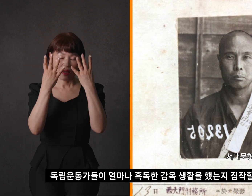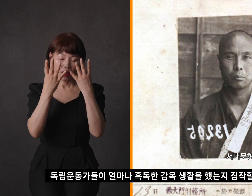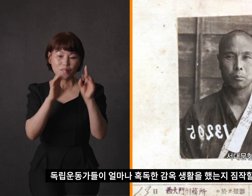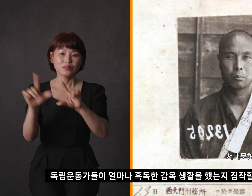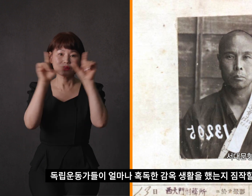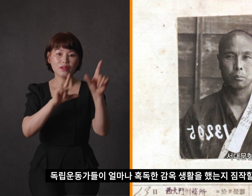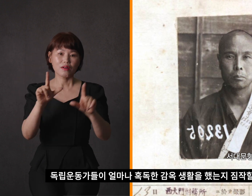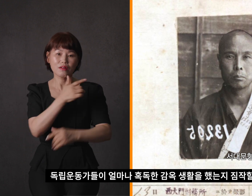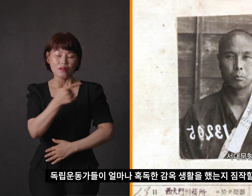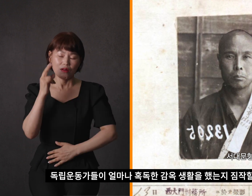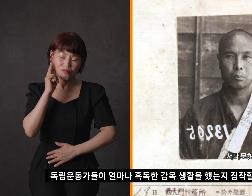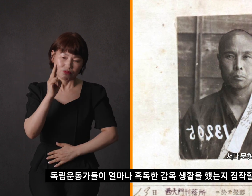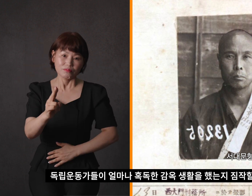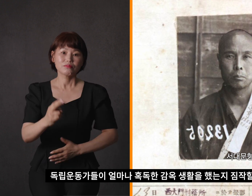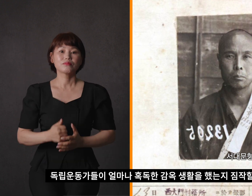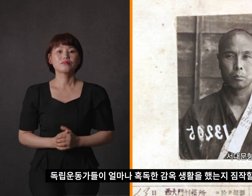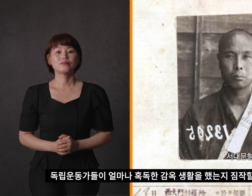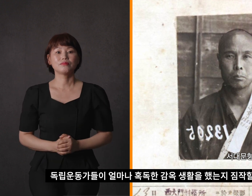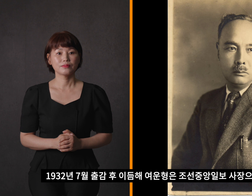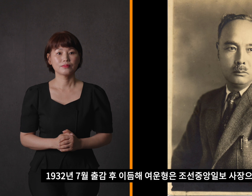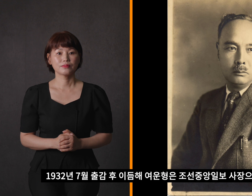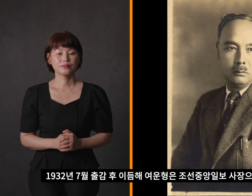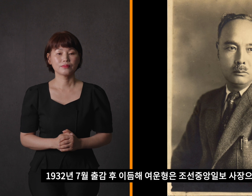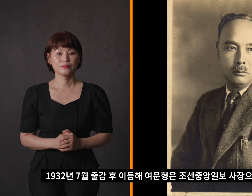했는지 짐작할 수 있습니다.